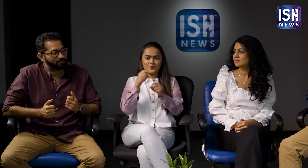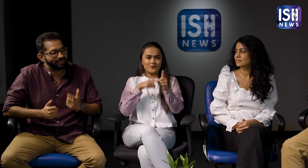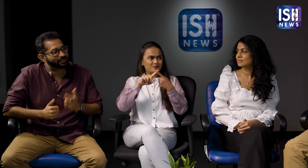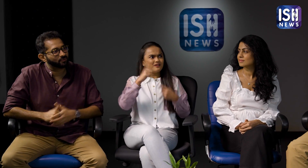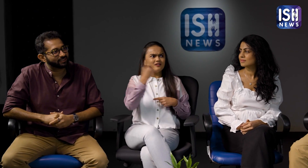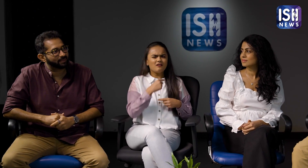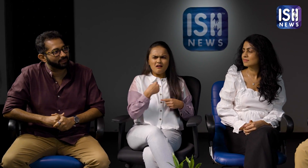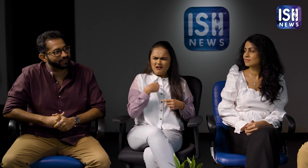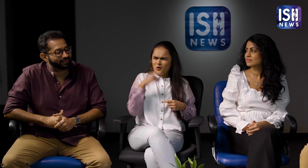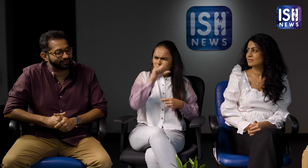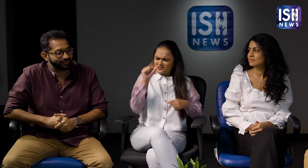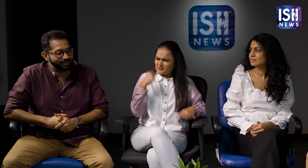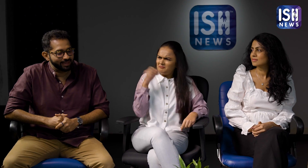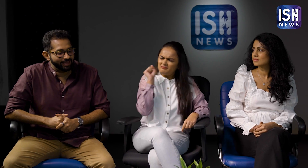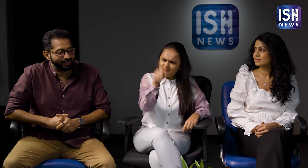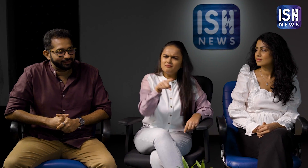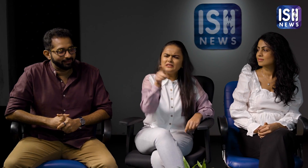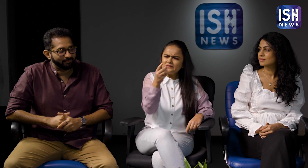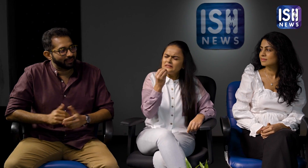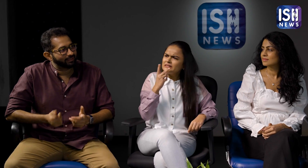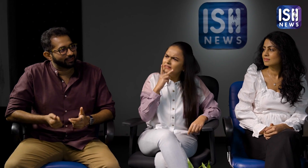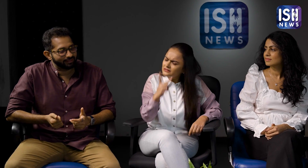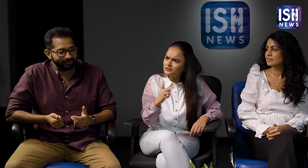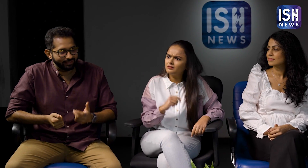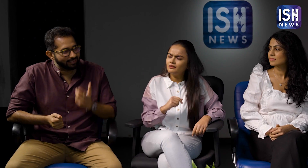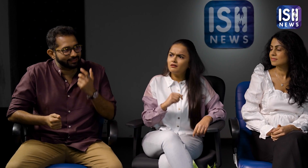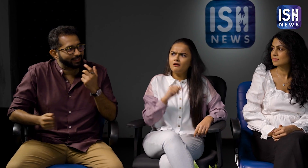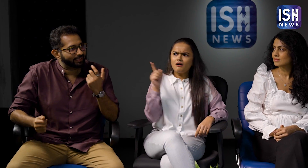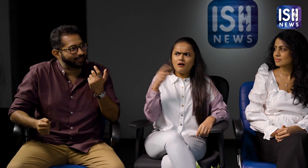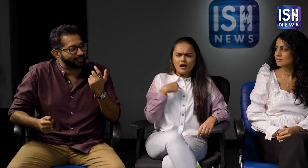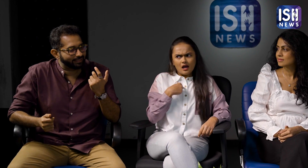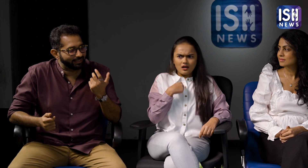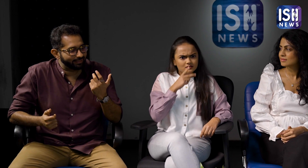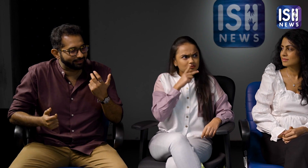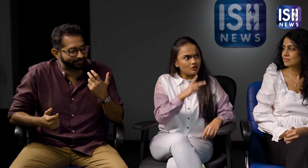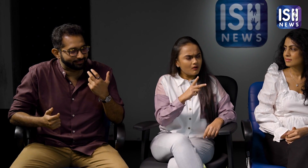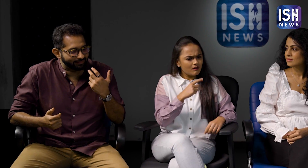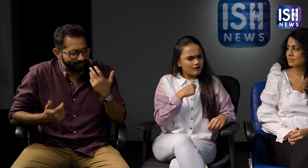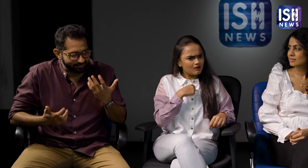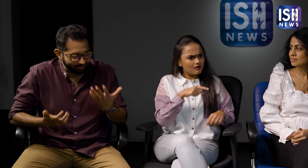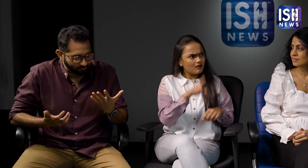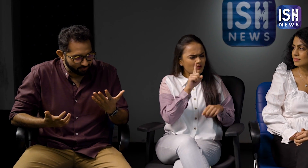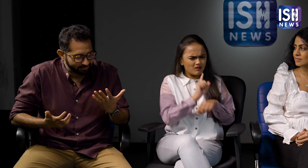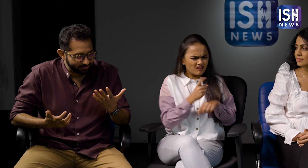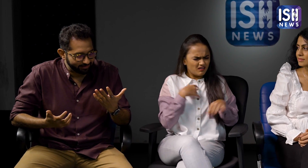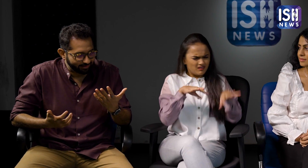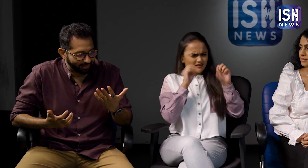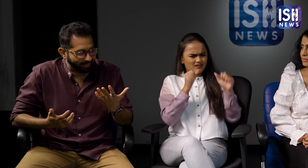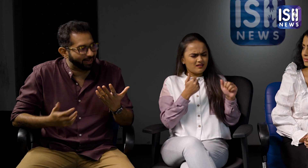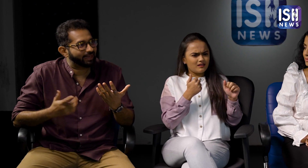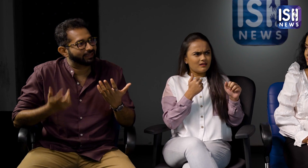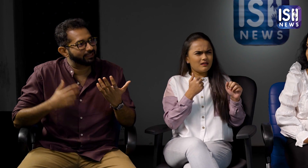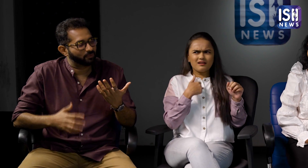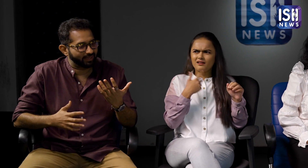मैं आपको कुछ भेज रहा हूँ व्हाट्सएप पे, देखिए, मैंने देखा एक सेकंड के लिए, आई डिडंट अंडरस्टैंड व्हाट वाज